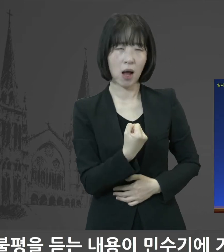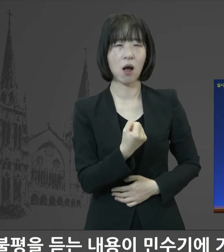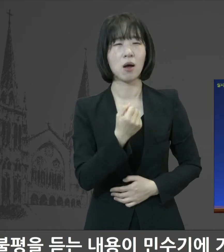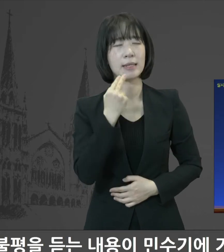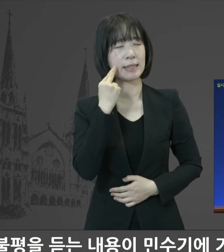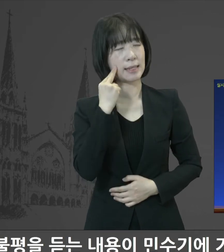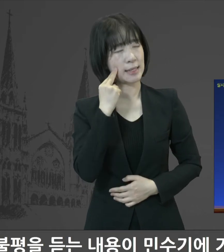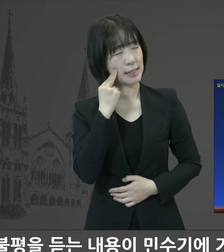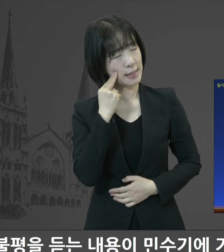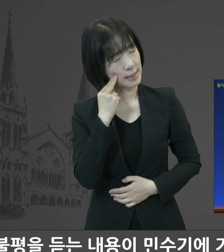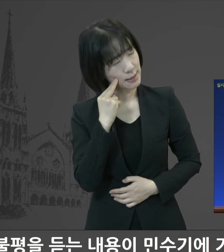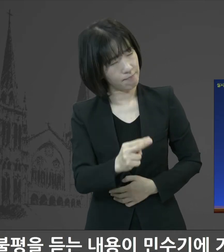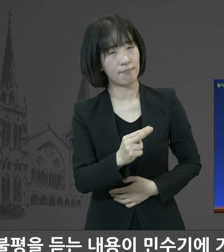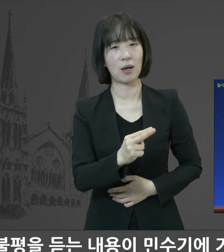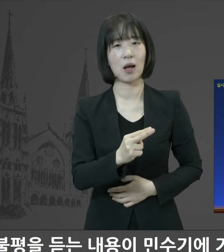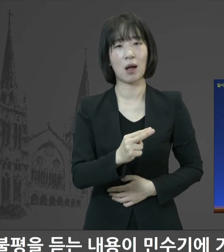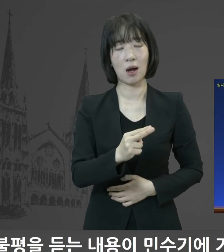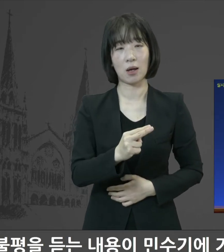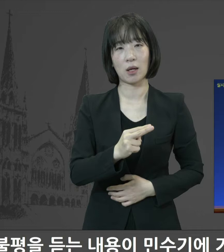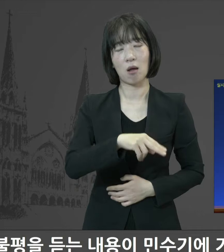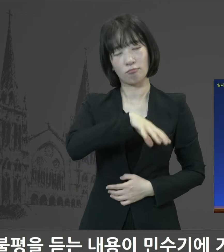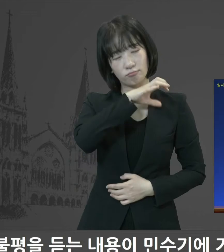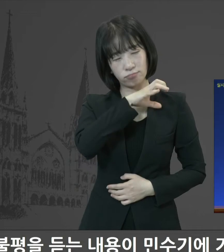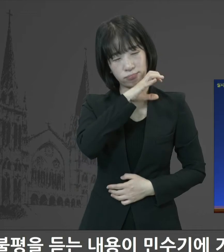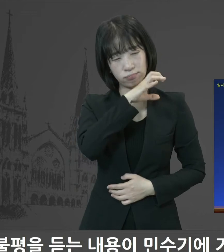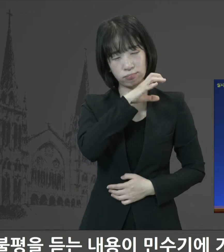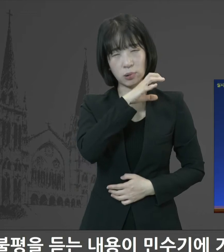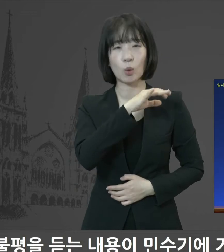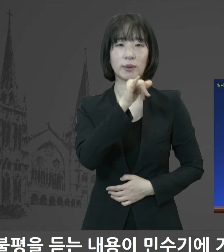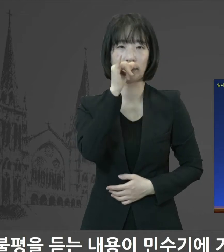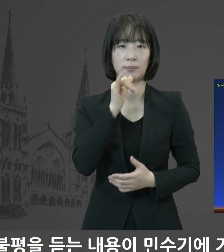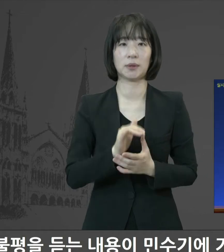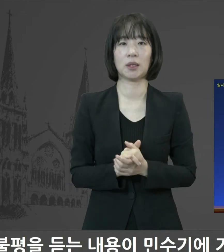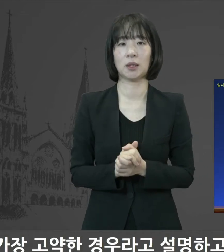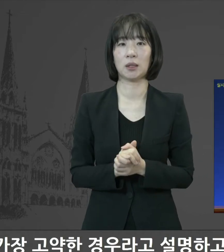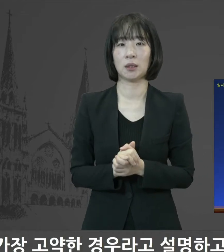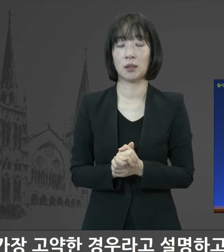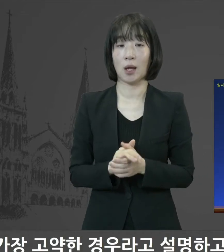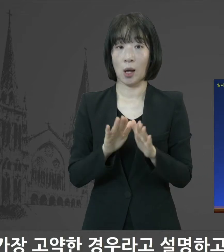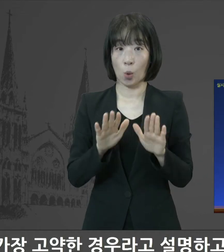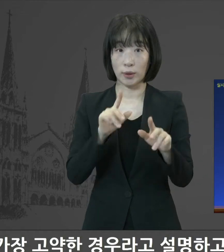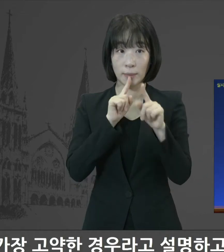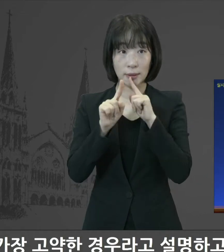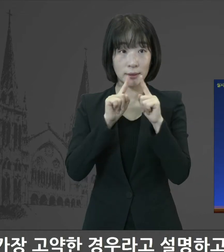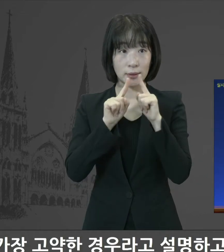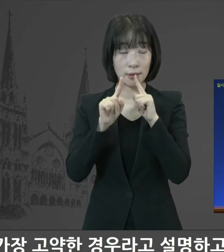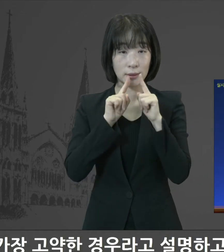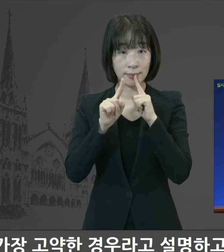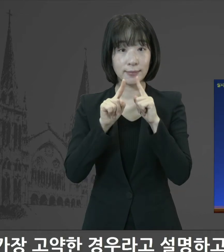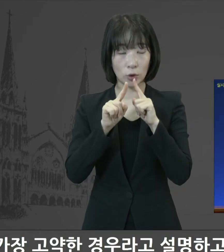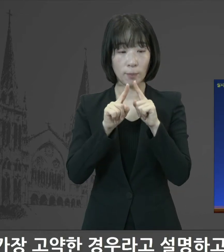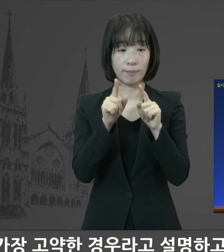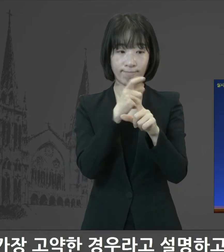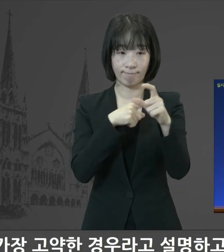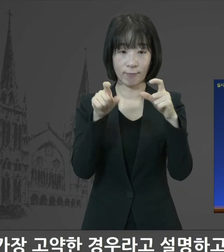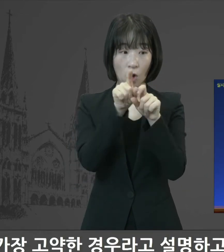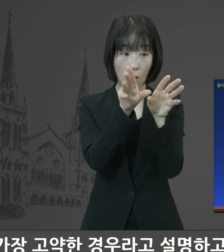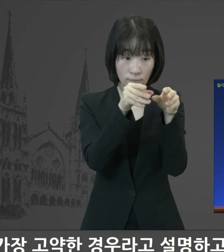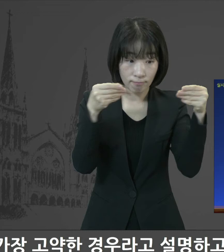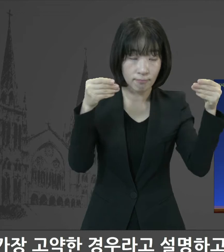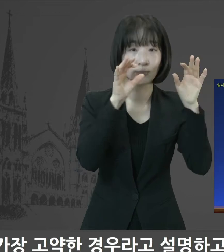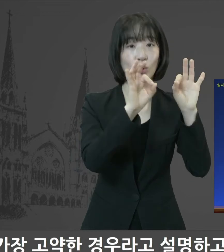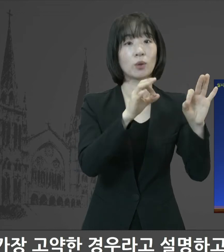고약한 경우라고 설명하고 있는 겁니다. 자, 오늘 이 말씀을 좀 깊게